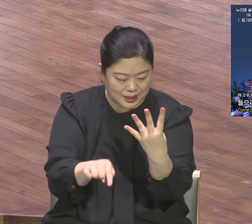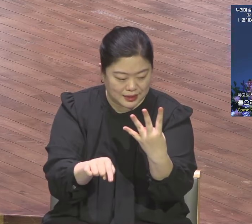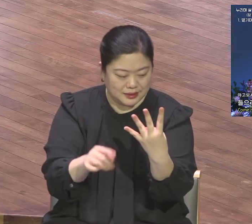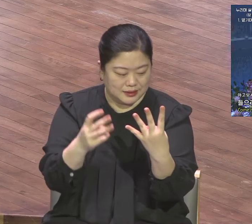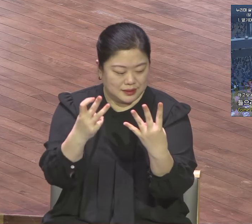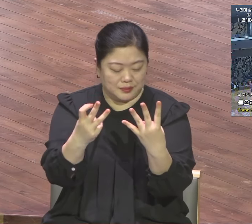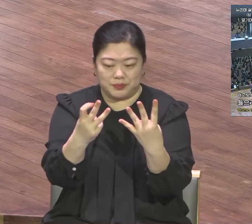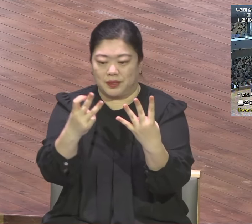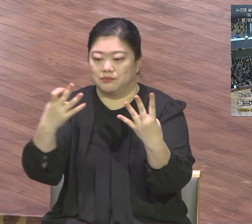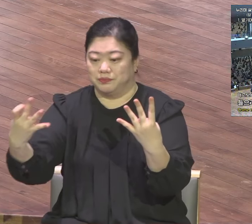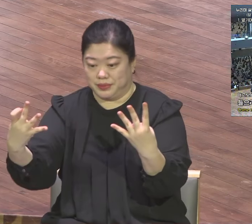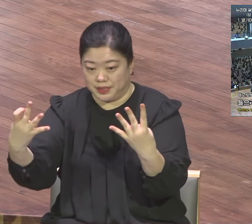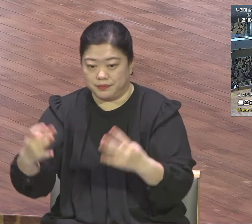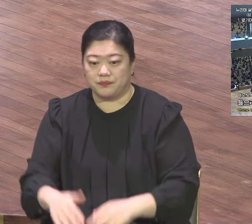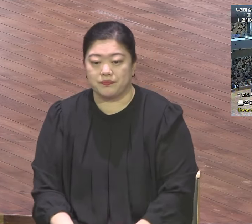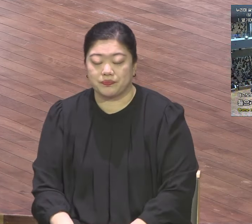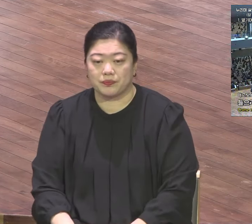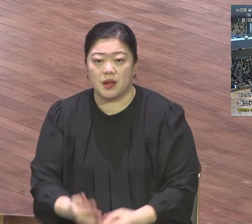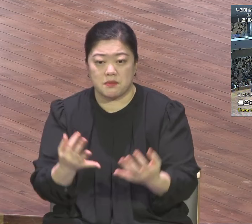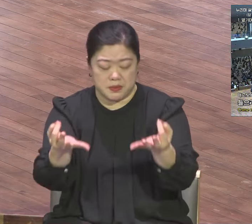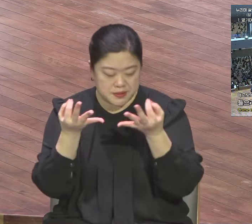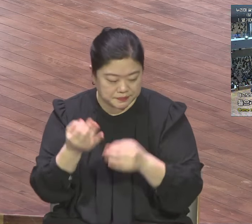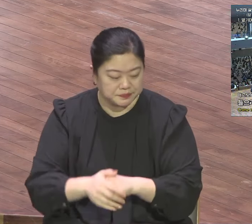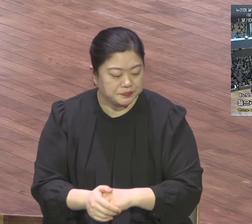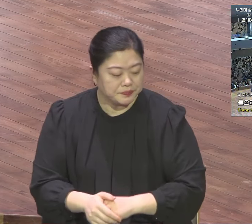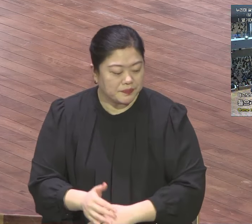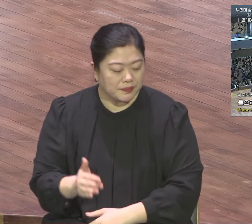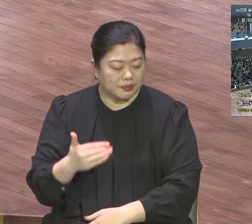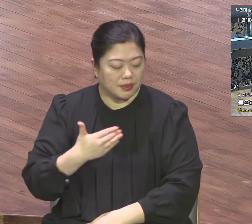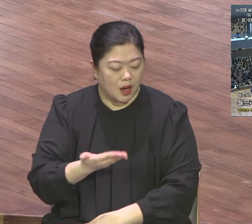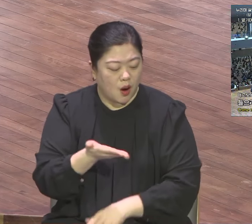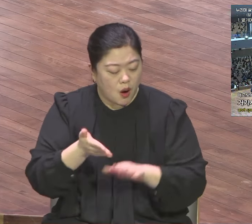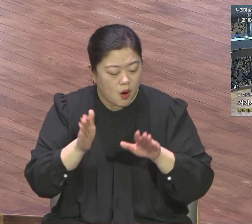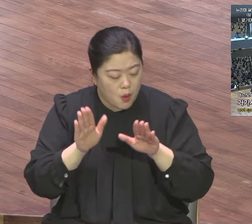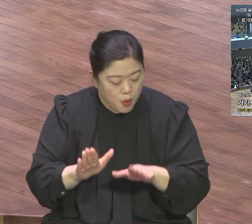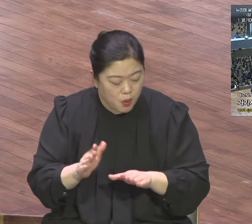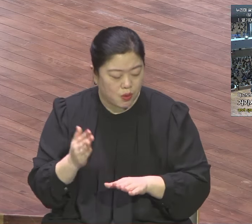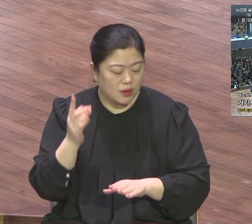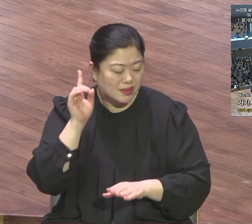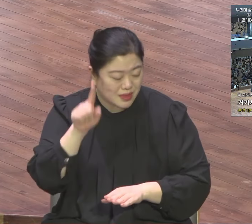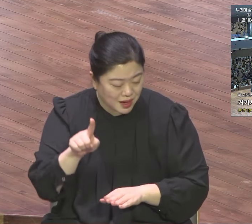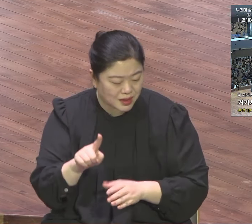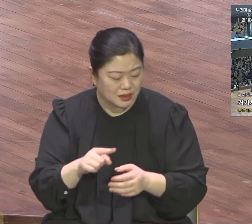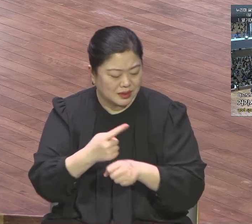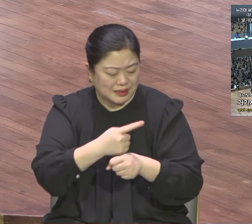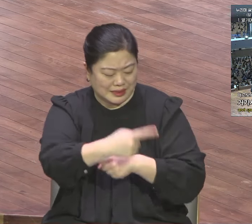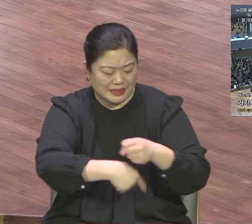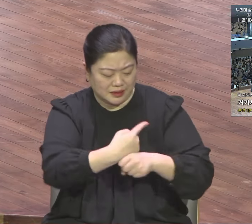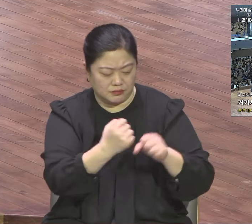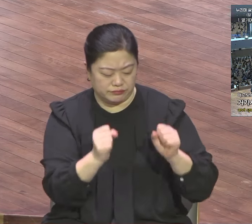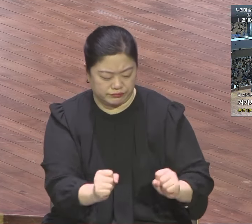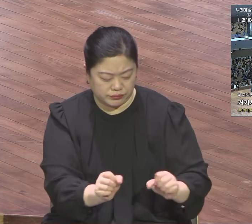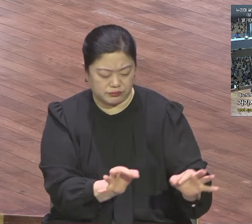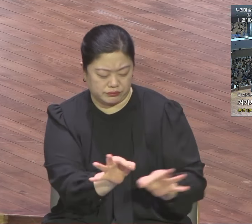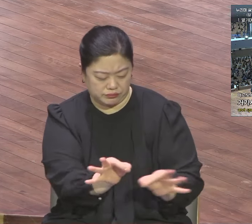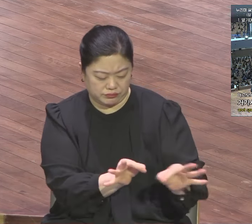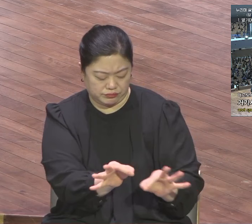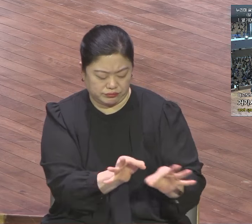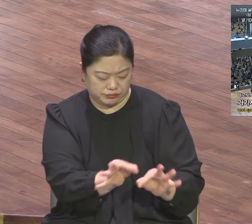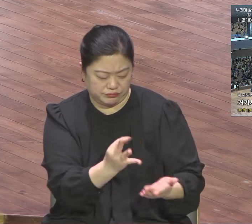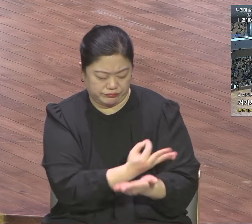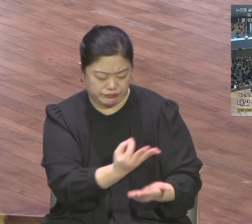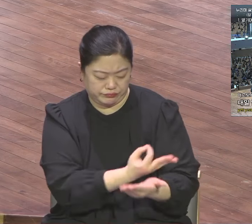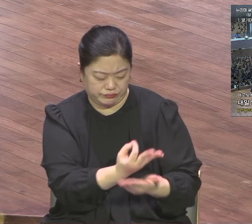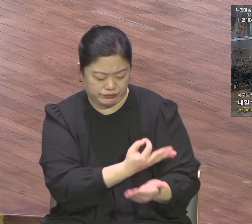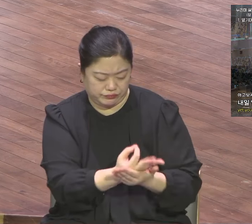들으라. 너희 중에 말하기를 오늘이나 내일이나 우리가 어떤 도시에 가서 거기서 1년을 머물며 장사하여 이익을